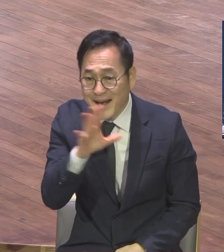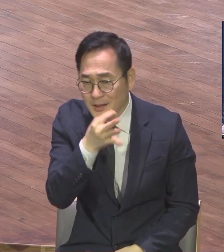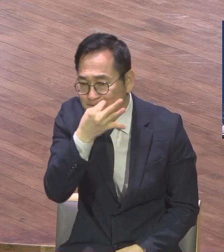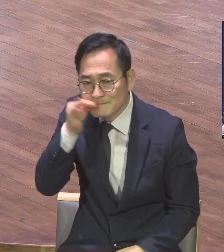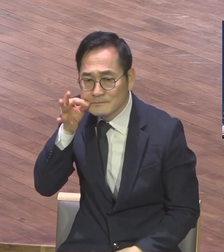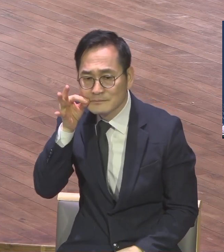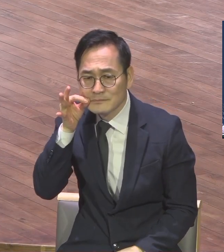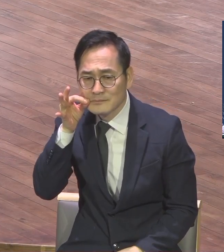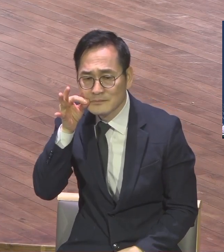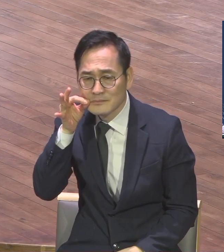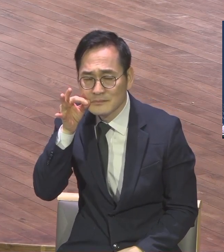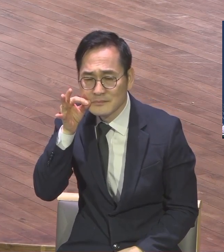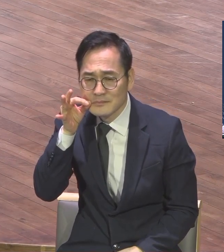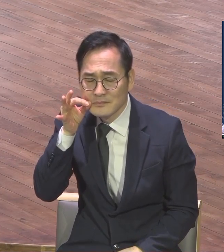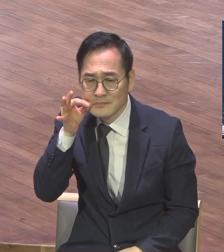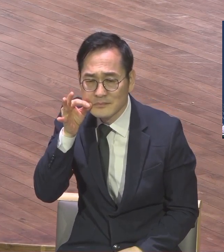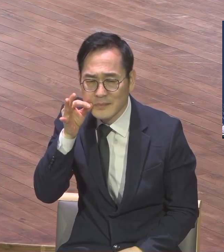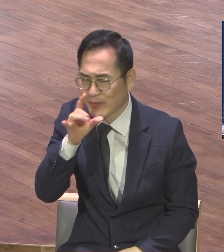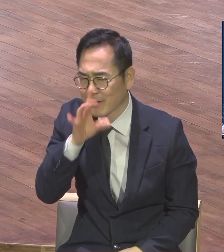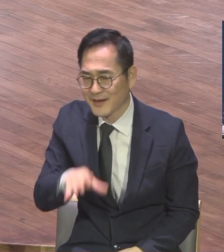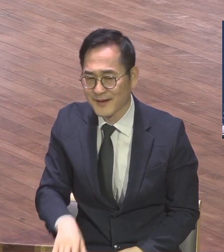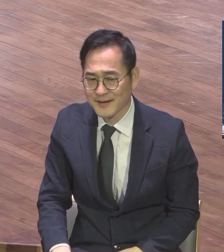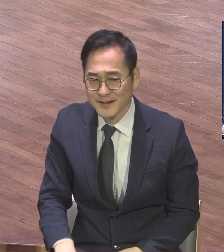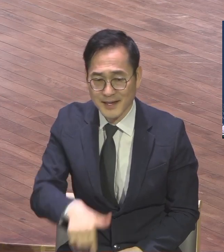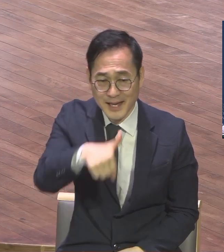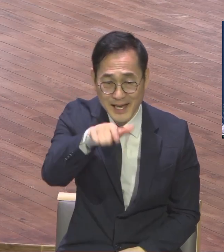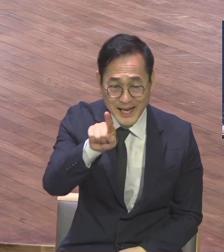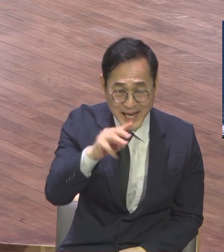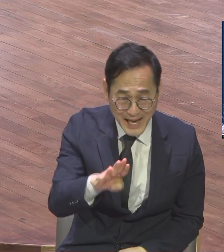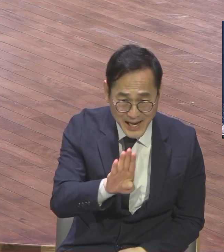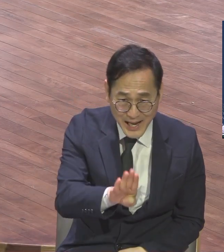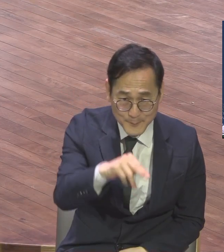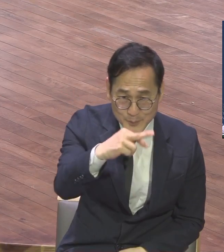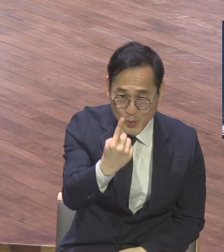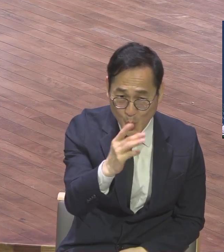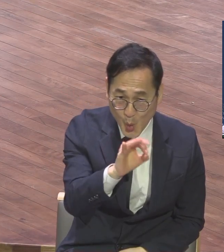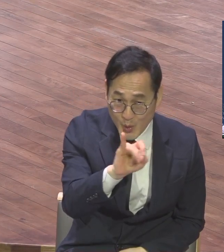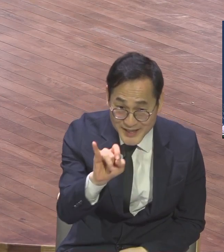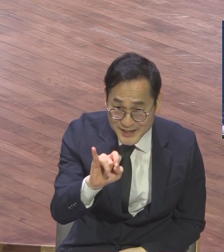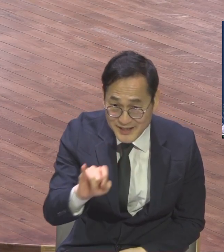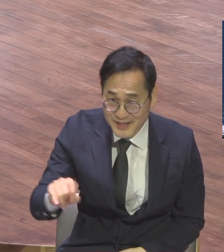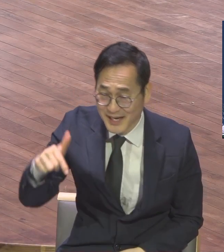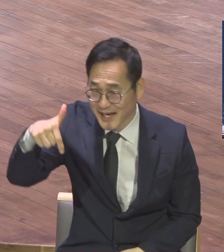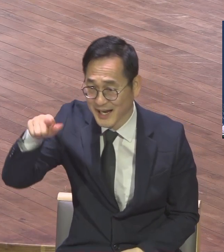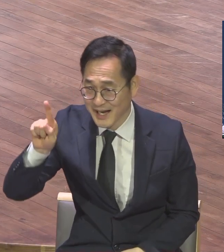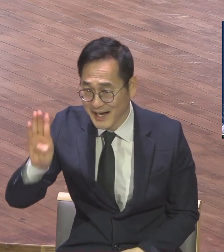갑돌이하고 갑순이가 한 마을에 살았잖아요. 둘이는 서로서 사랑을 했습니다.